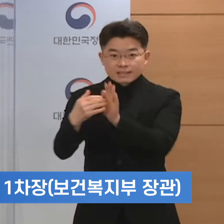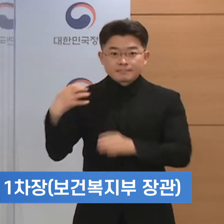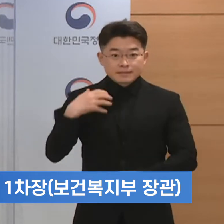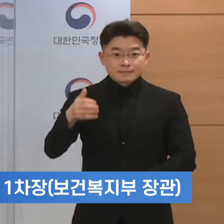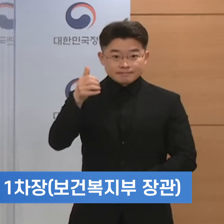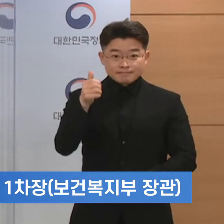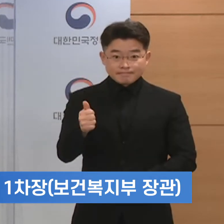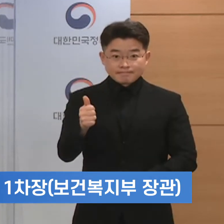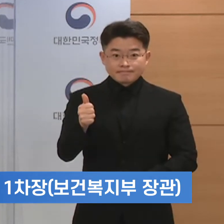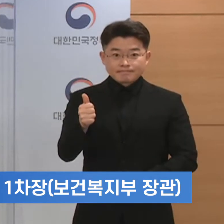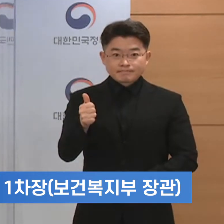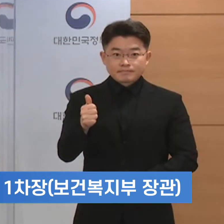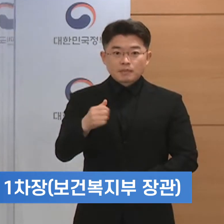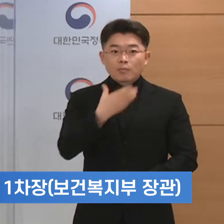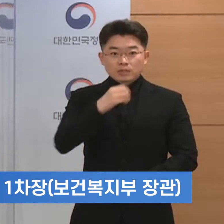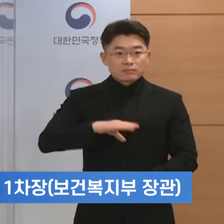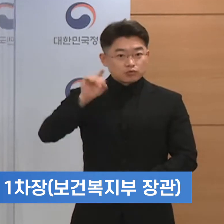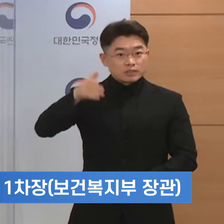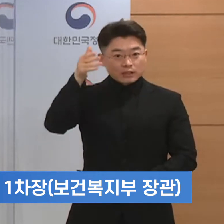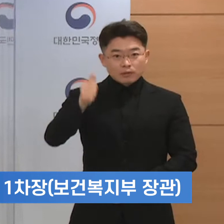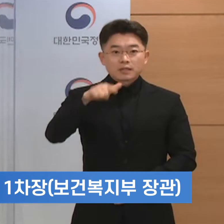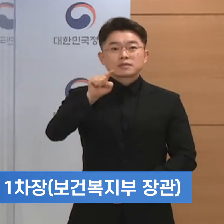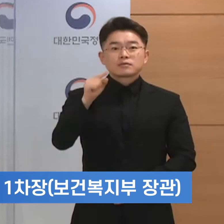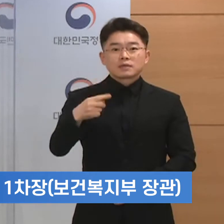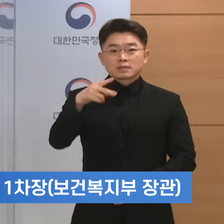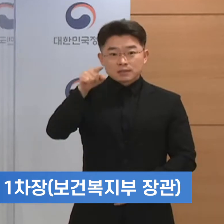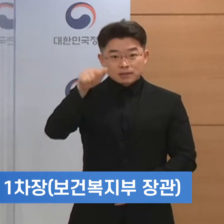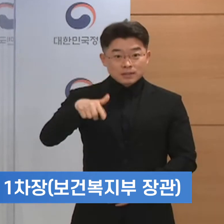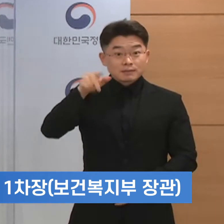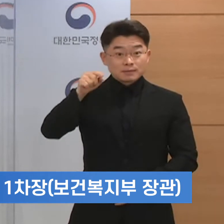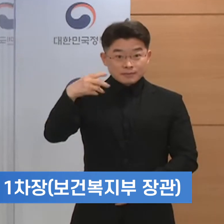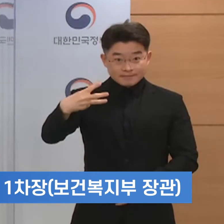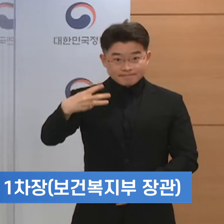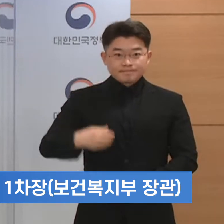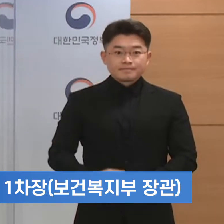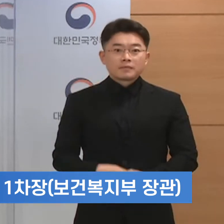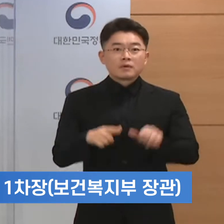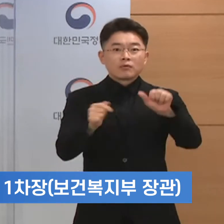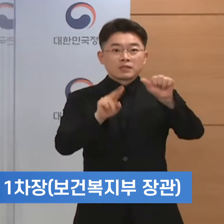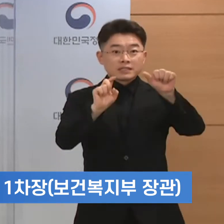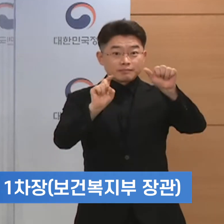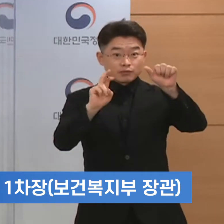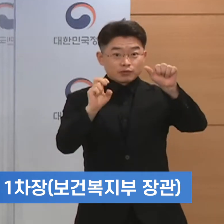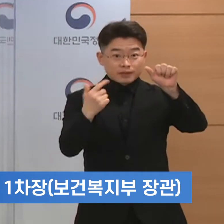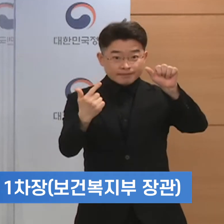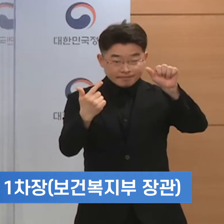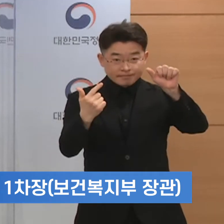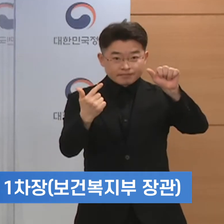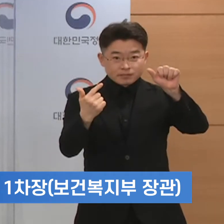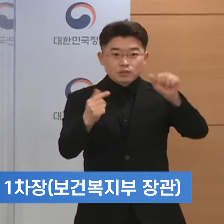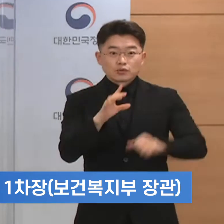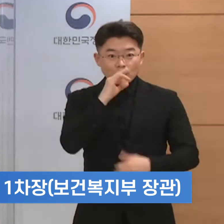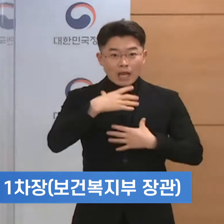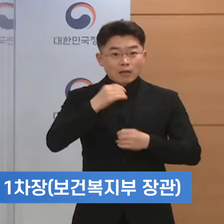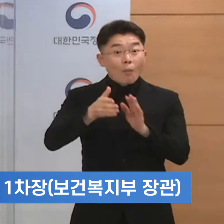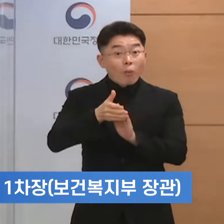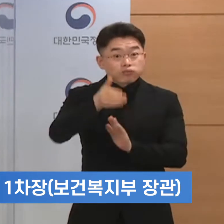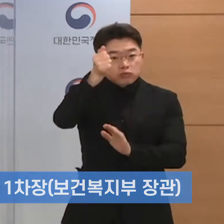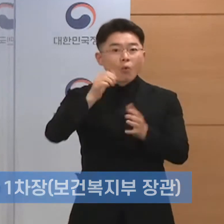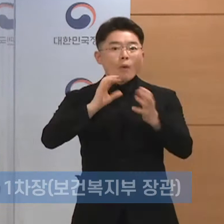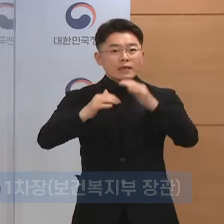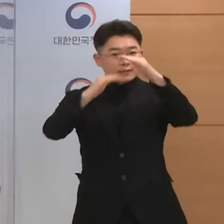중대본에서 1차장을 맡고 있는 보건복지부 장관 권덕철입니다. 5월 26일 중앙재난안전대책본부 정례